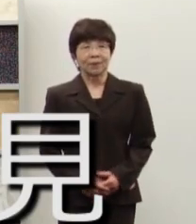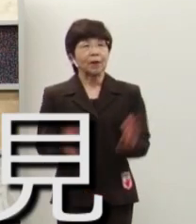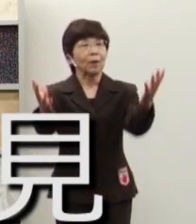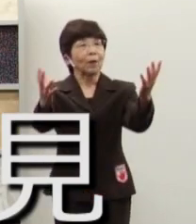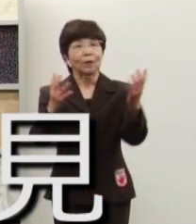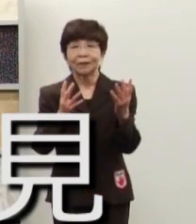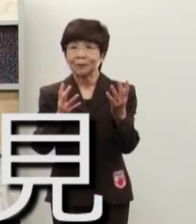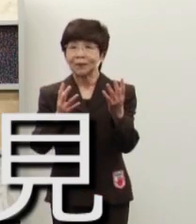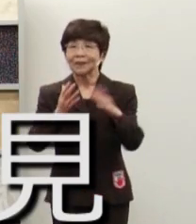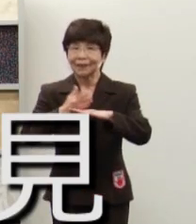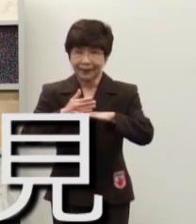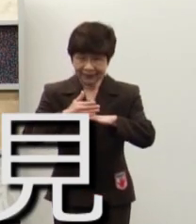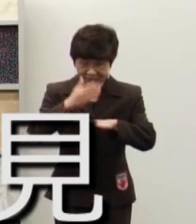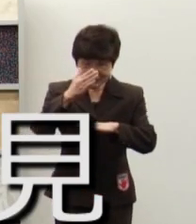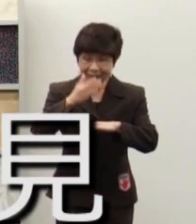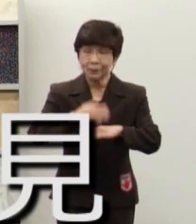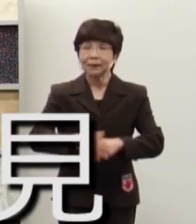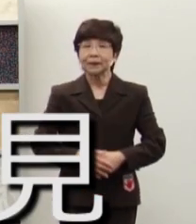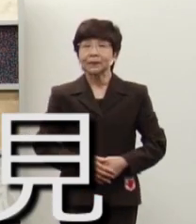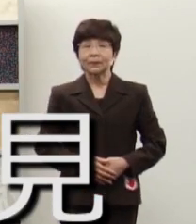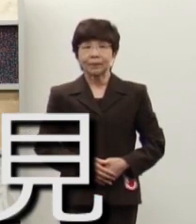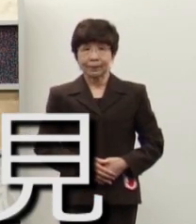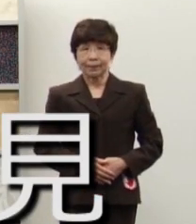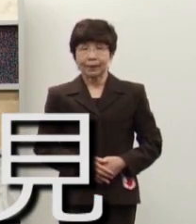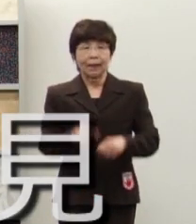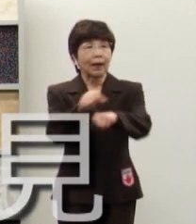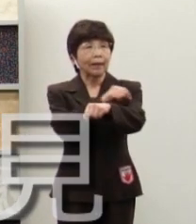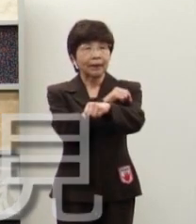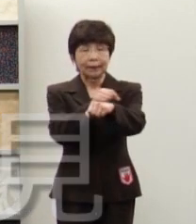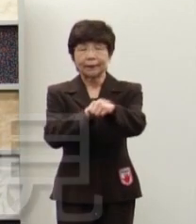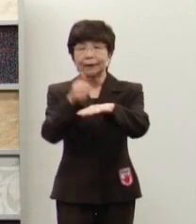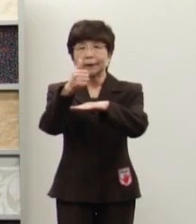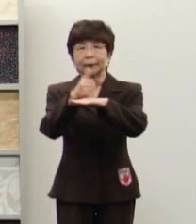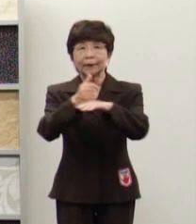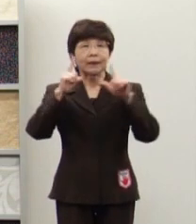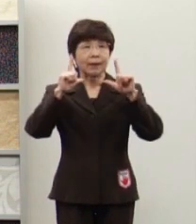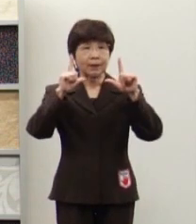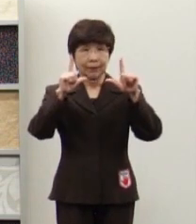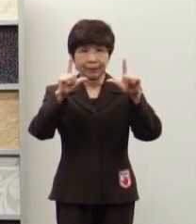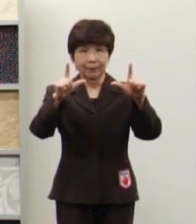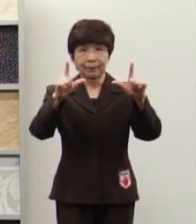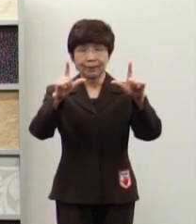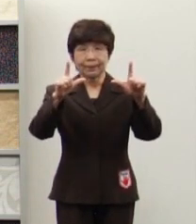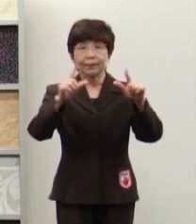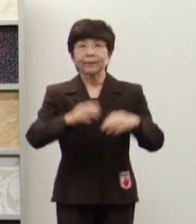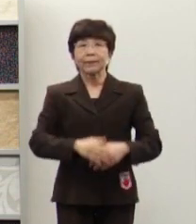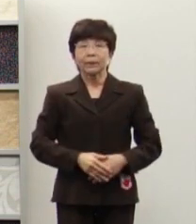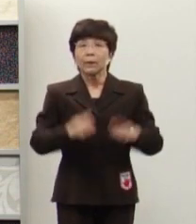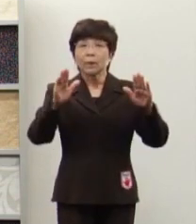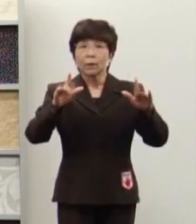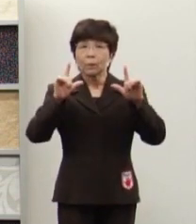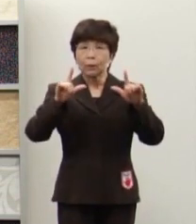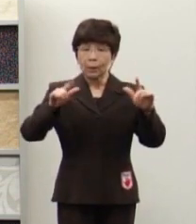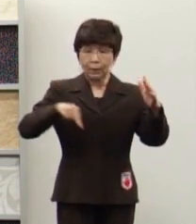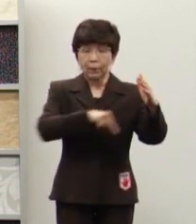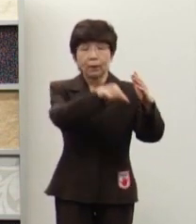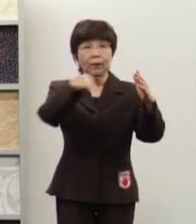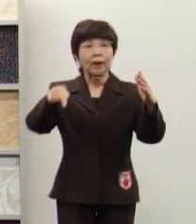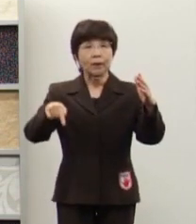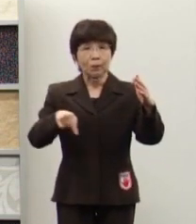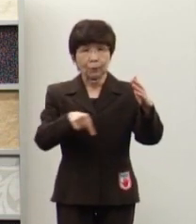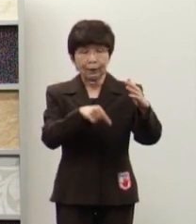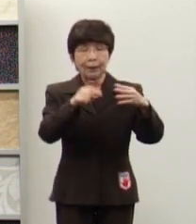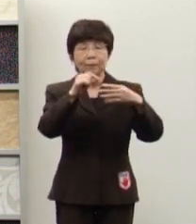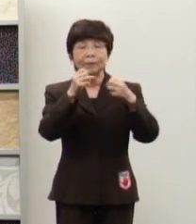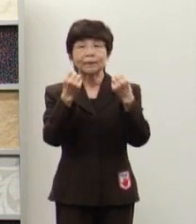お集まりいただきありがとうございます。ただいまから臨時の知事記者会見を行います。本日の発表事項は新型